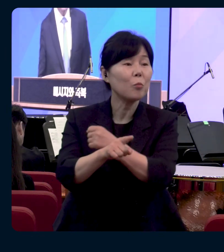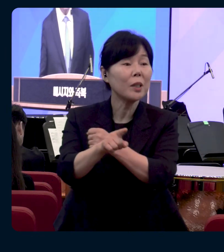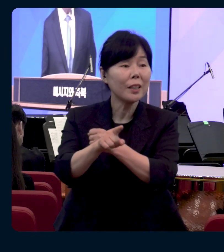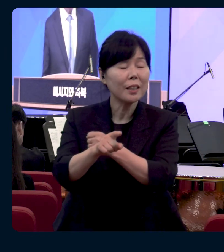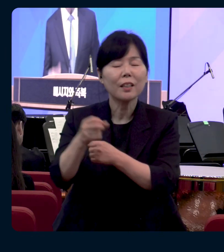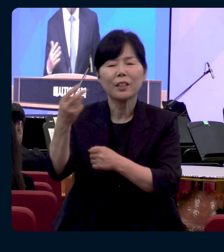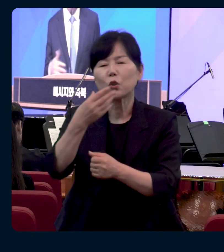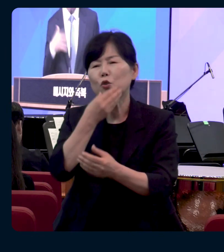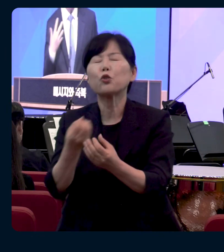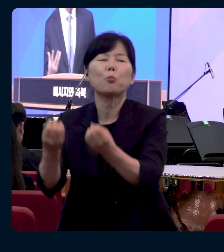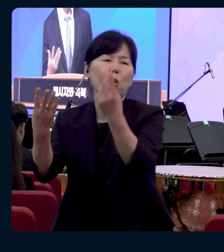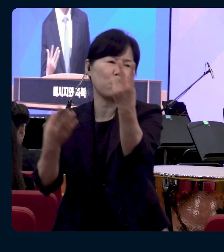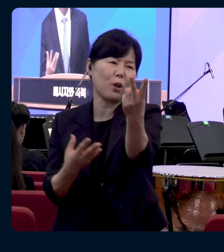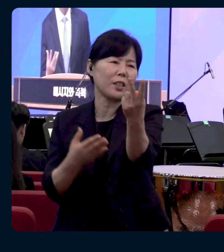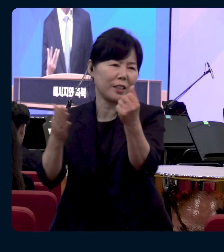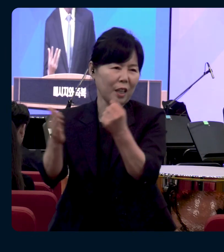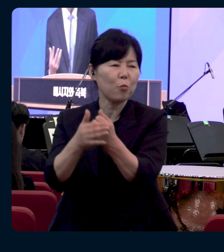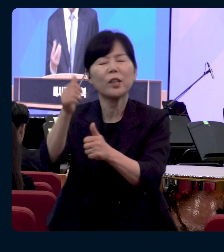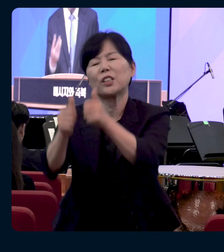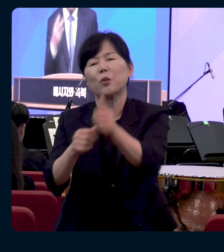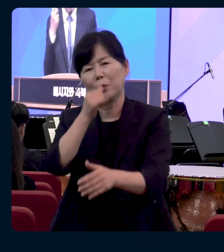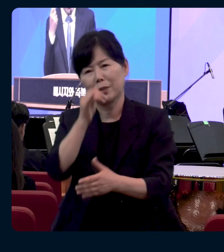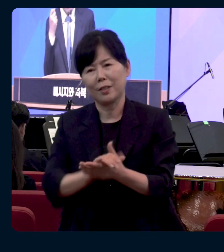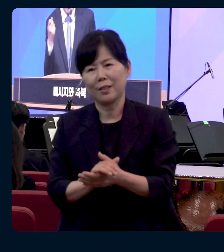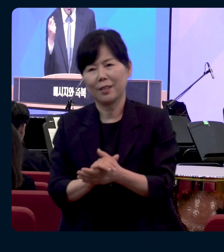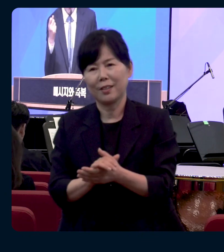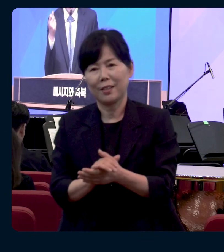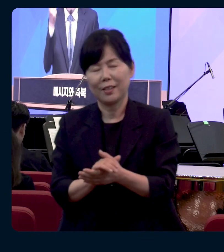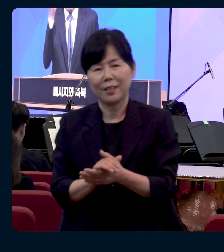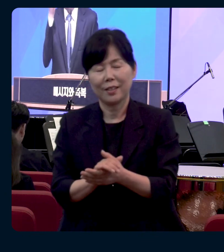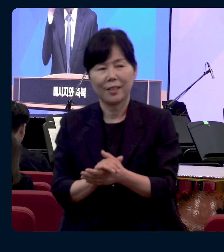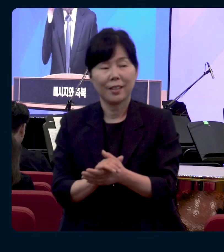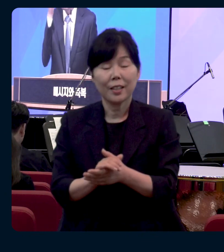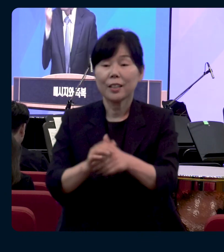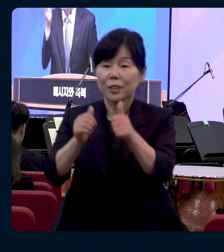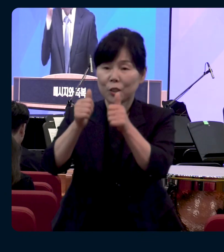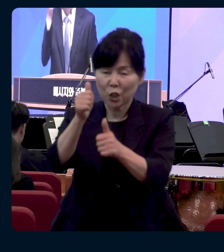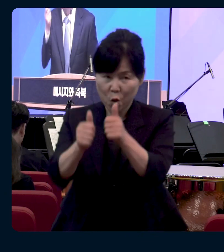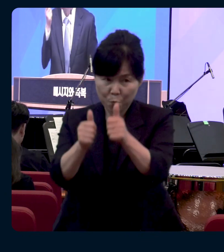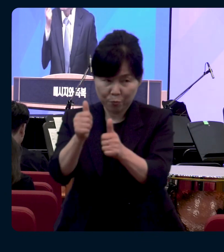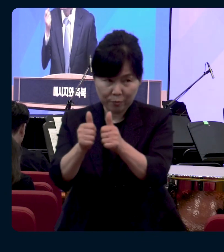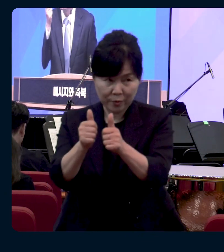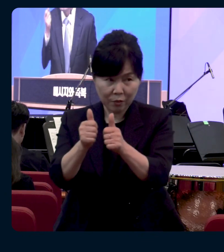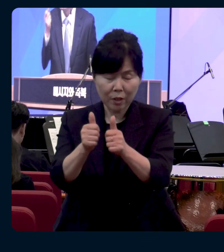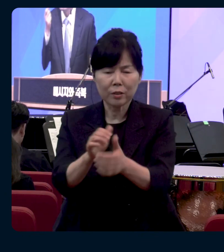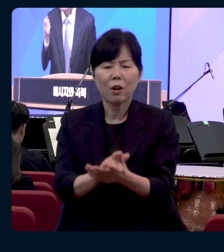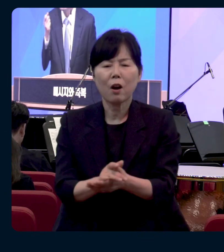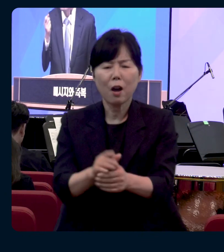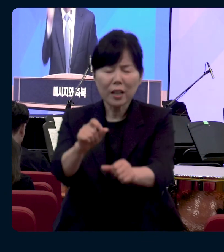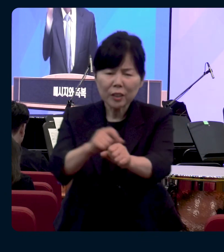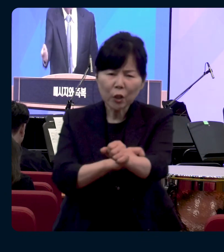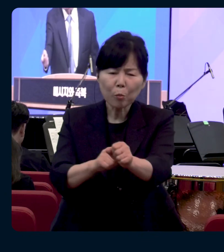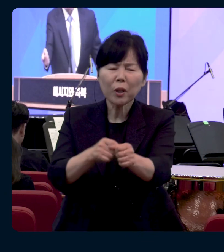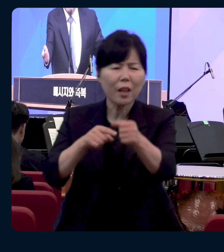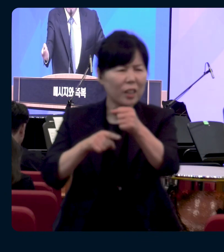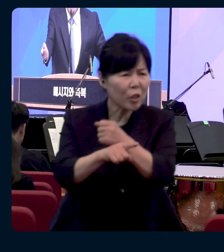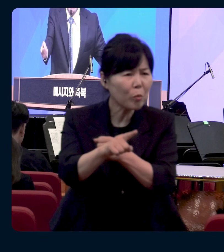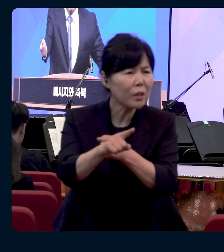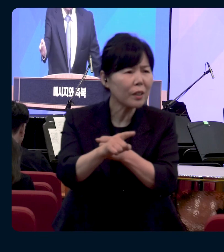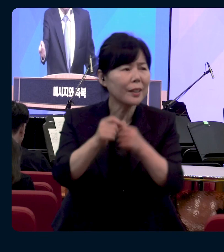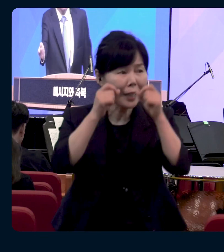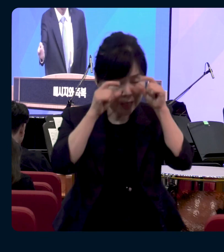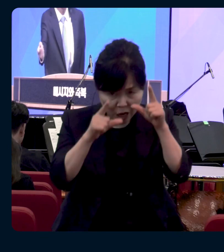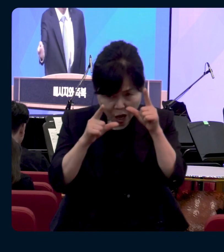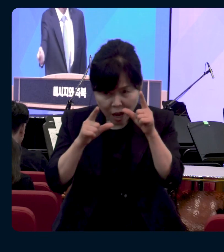예, 하나님이 우리를 시험하실 때 바로 그걸 통해서 우리가 정말 중요한 메시지를 얻게 하려고 시험하신다 하는